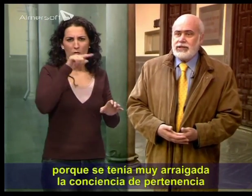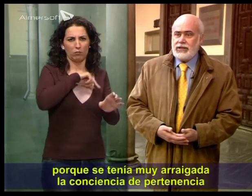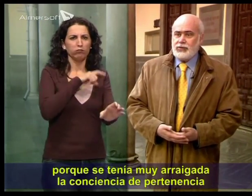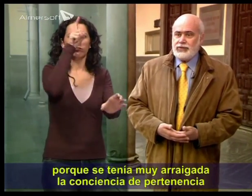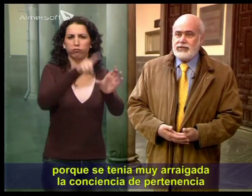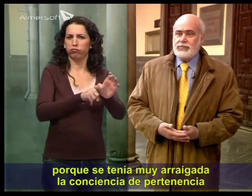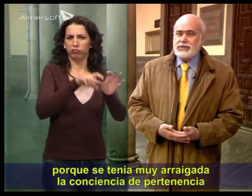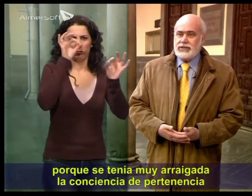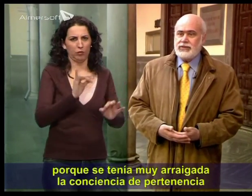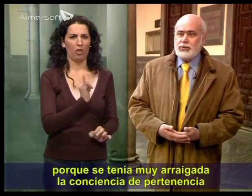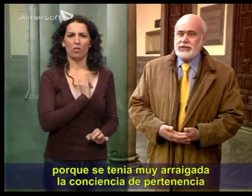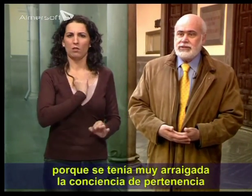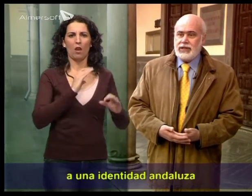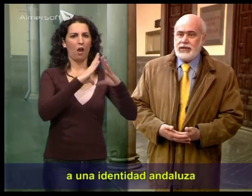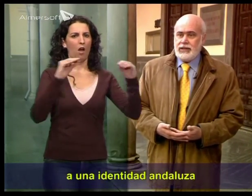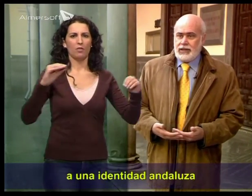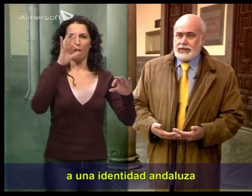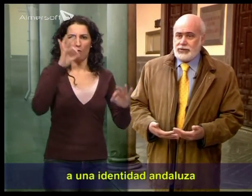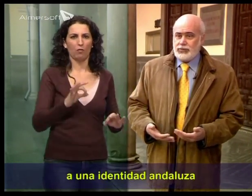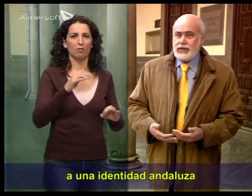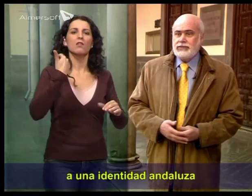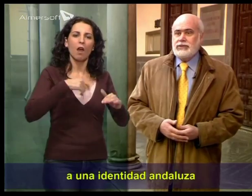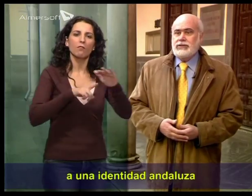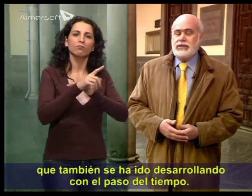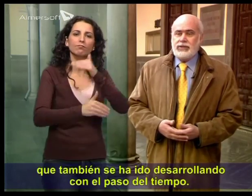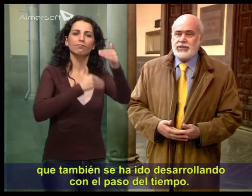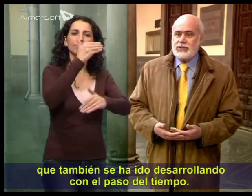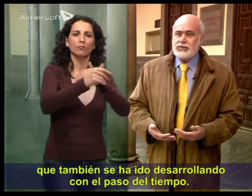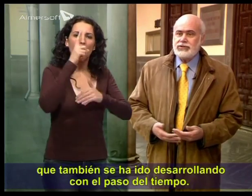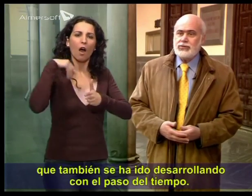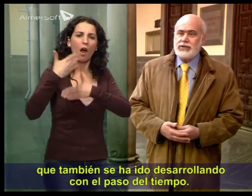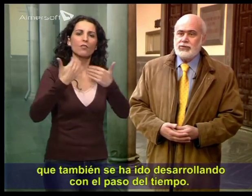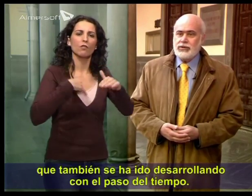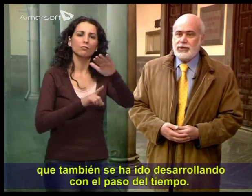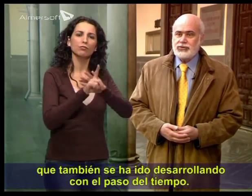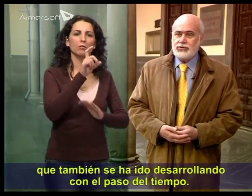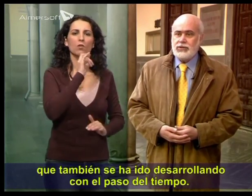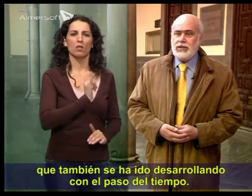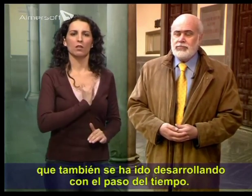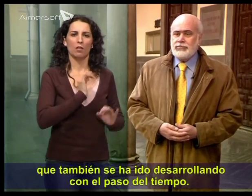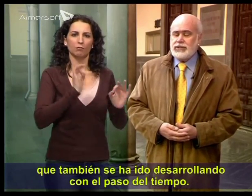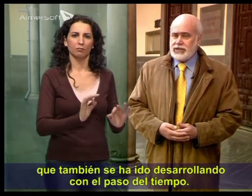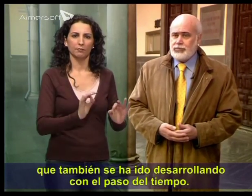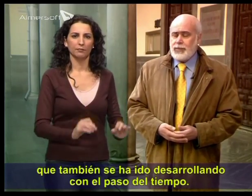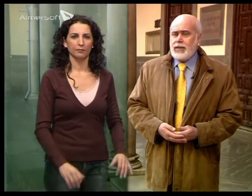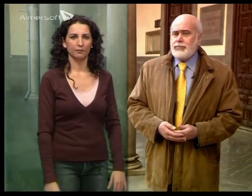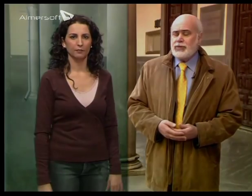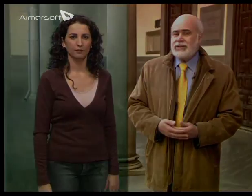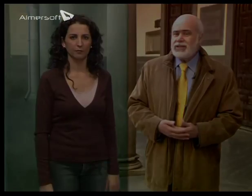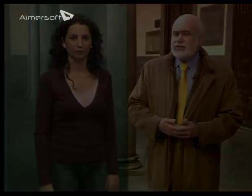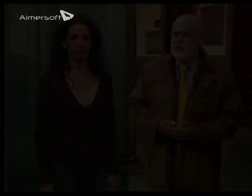muy arraigada la conciencia de pertenencia a una identidad andaluza que también se ha ido desarrollando con el paso del